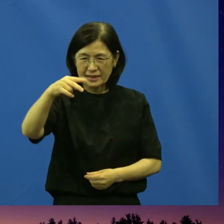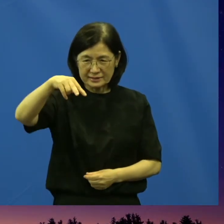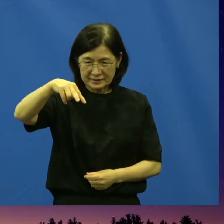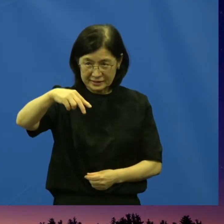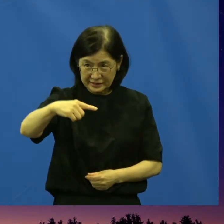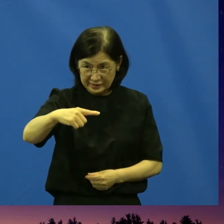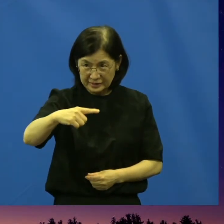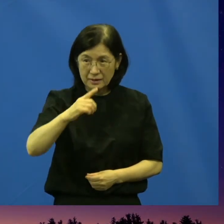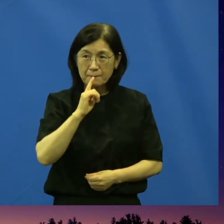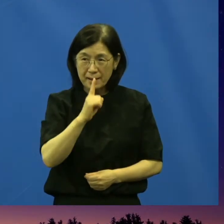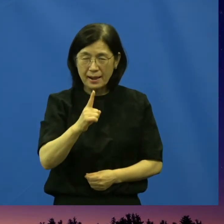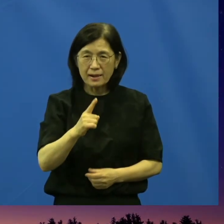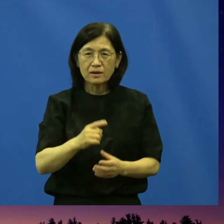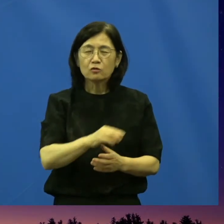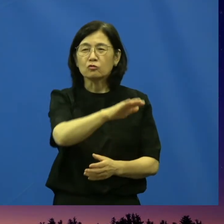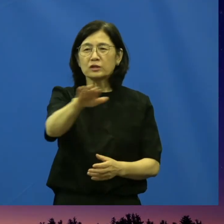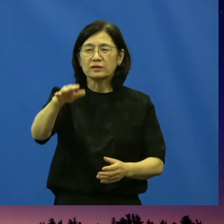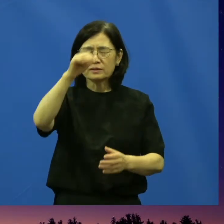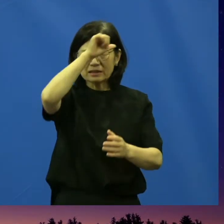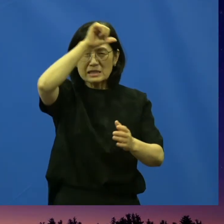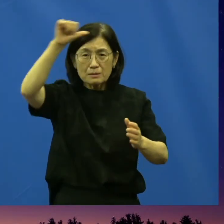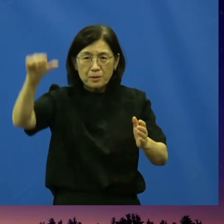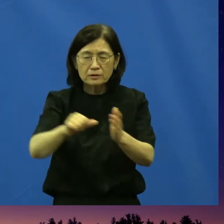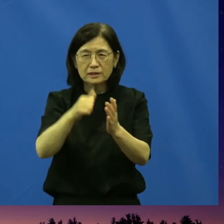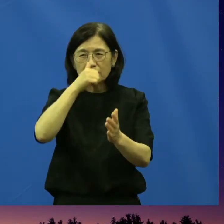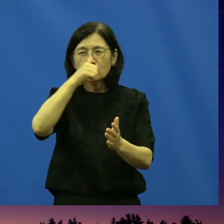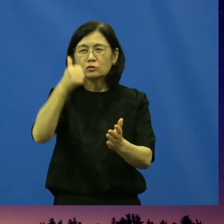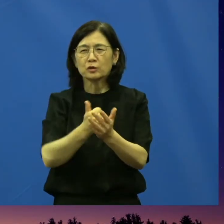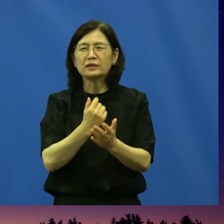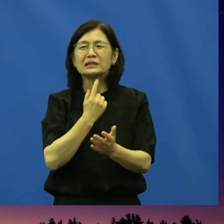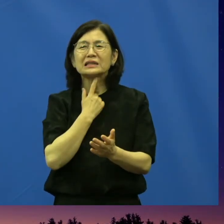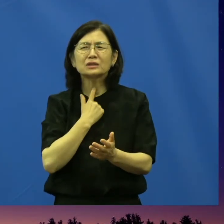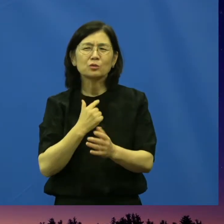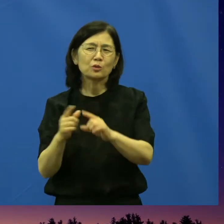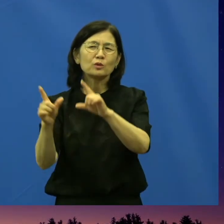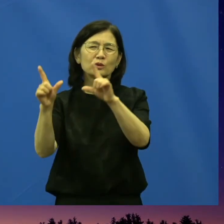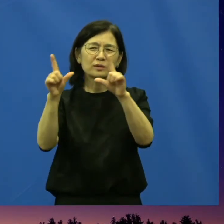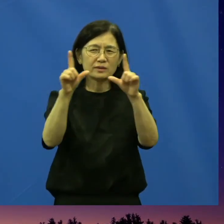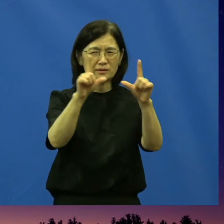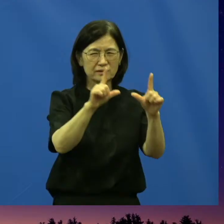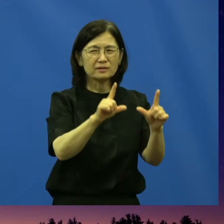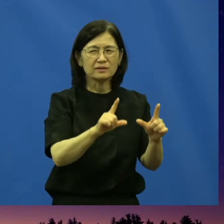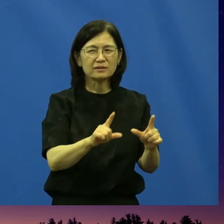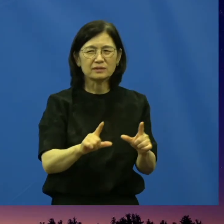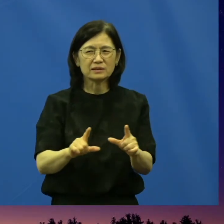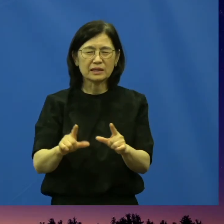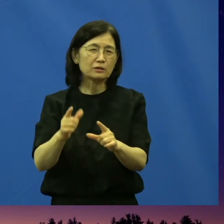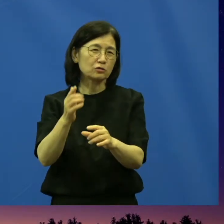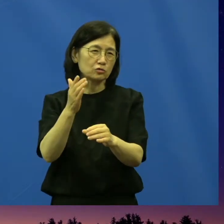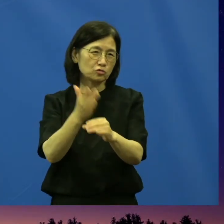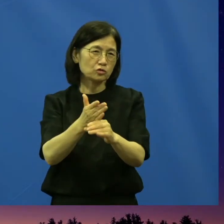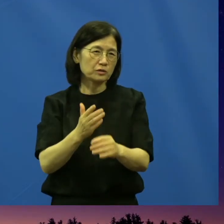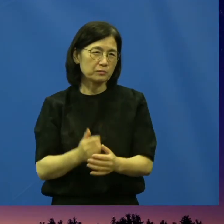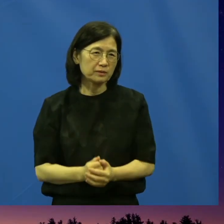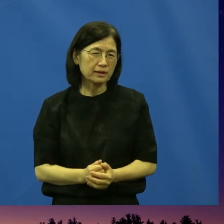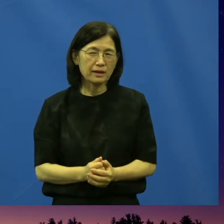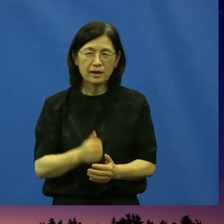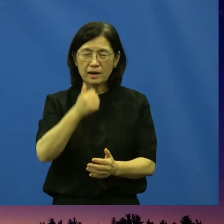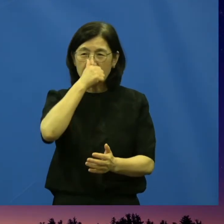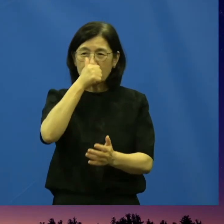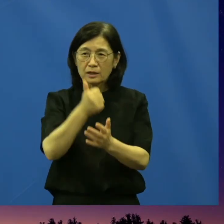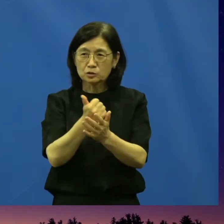살아요. 오늘 촬영 오면서도 죄를 지었을지도 몰라요. 그죠? 그러니까 우리가 죄인이 피할 곳이